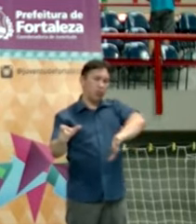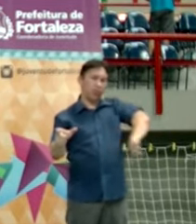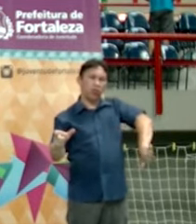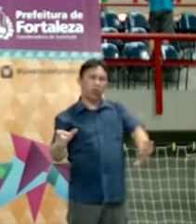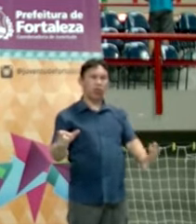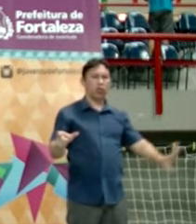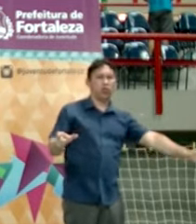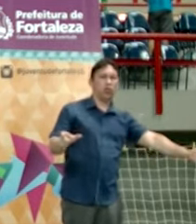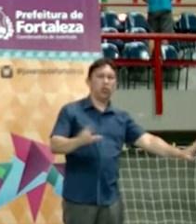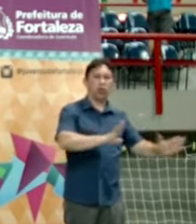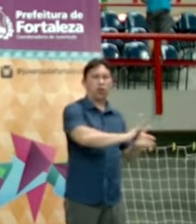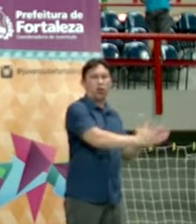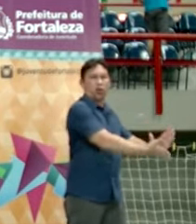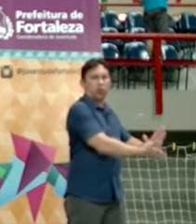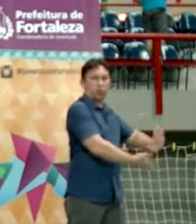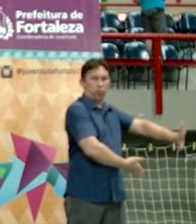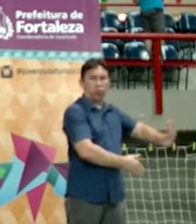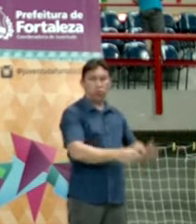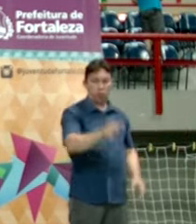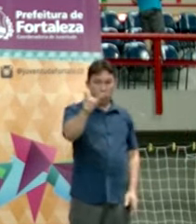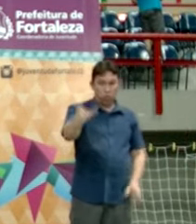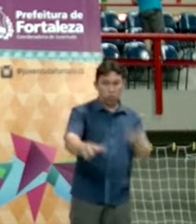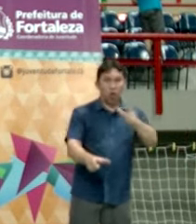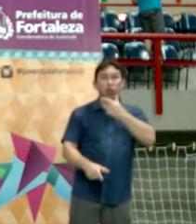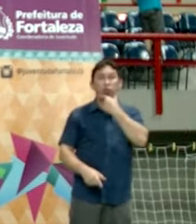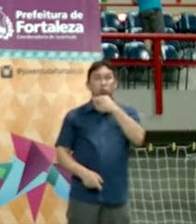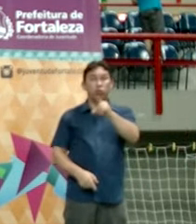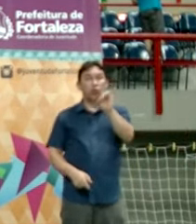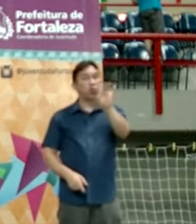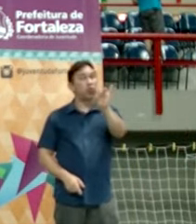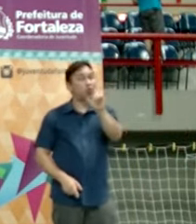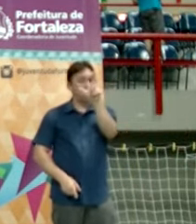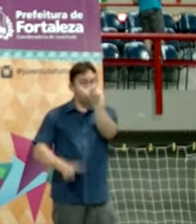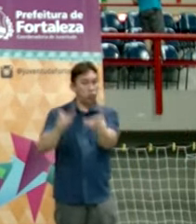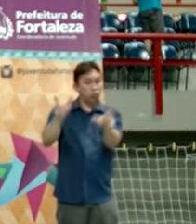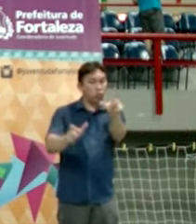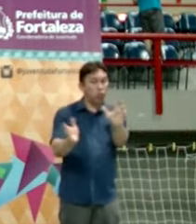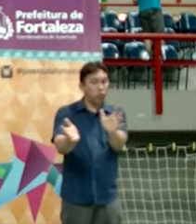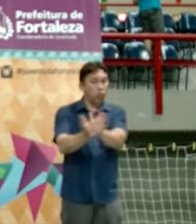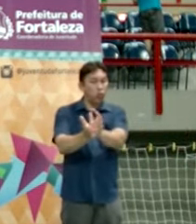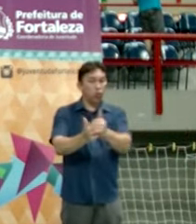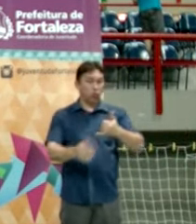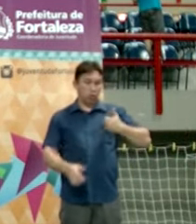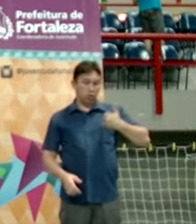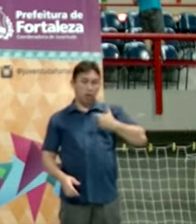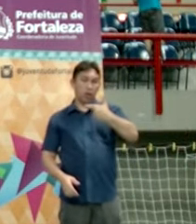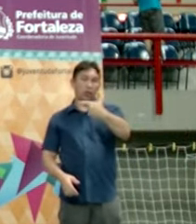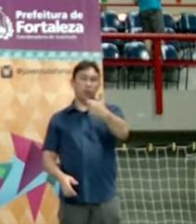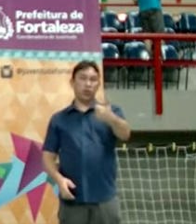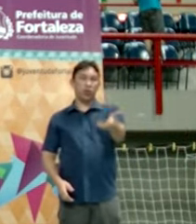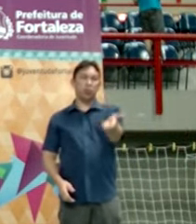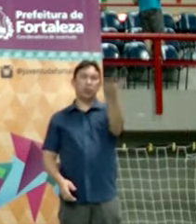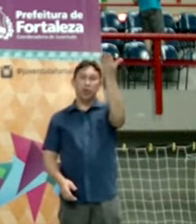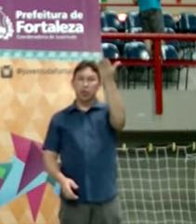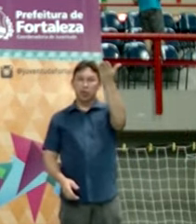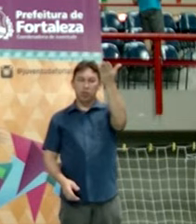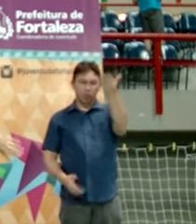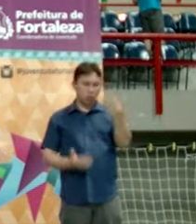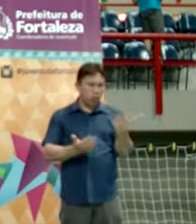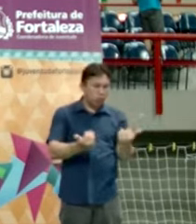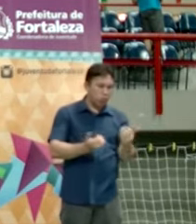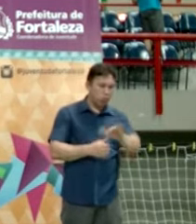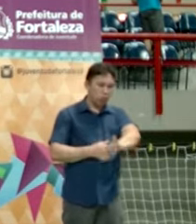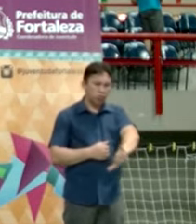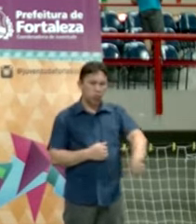cidadania ateniense. E esses homens, ainda tinha outra, somente aqueles que eram acima de 21 anos de idade. Os